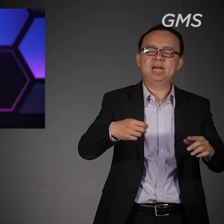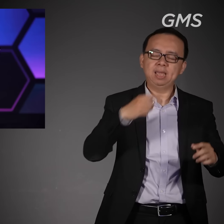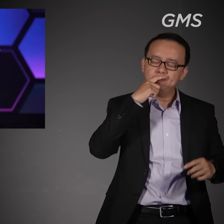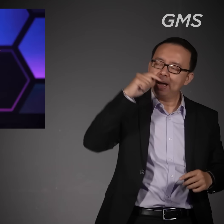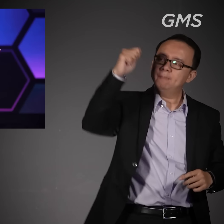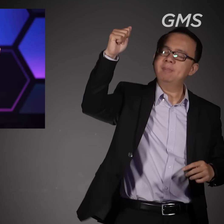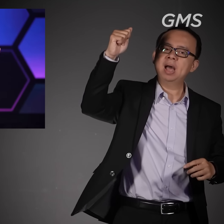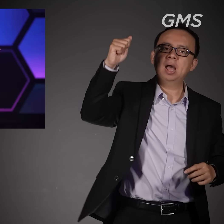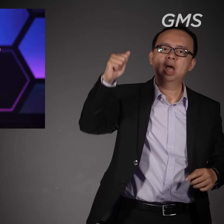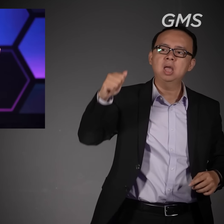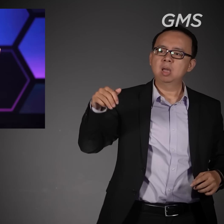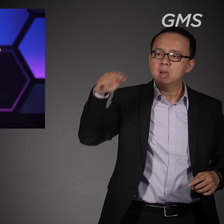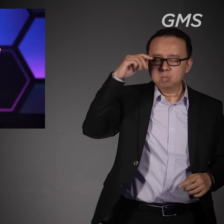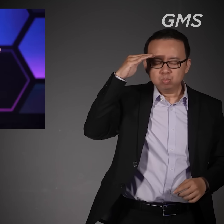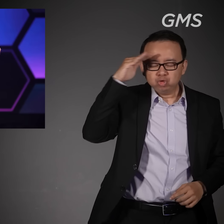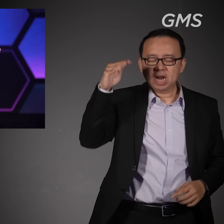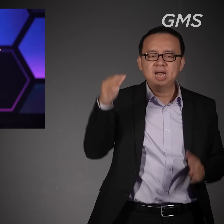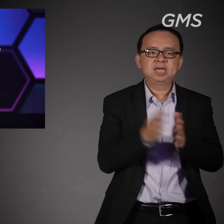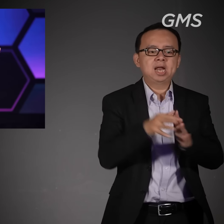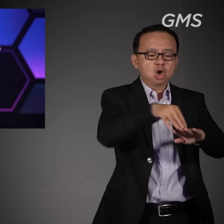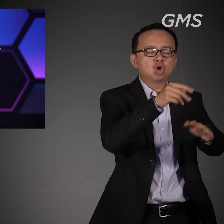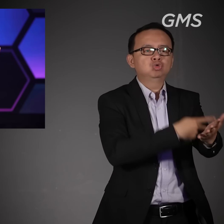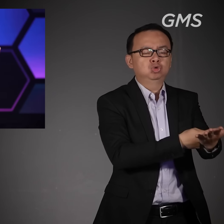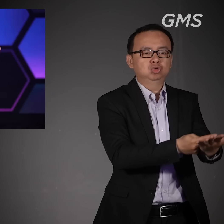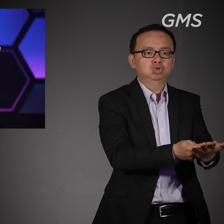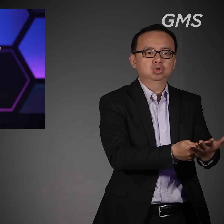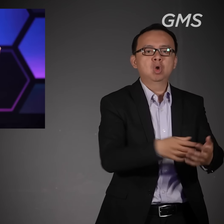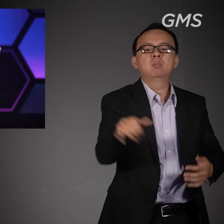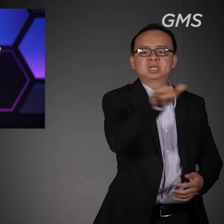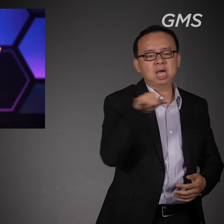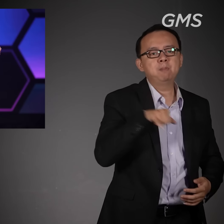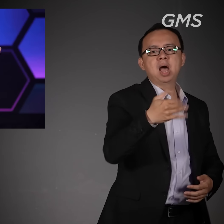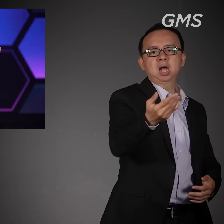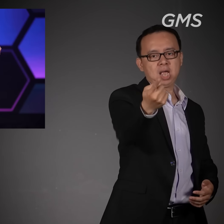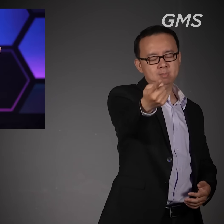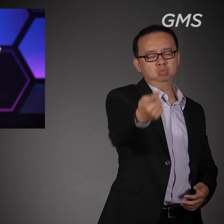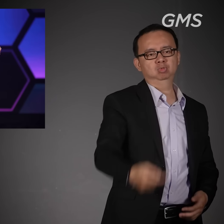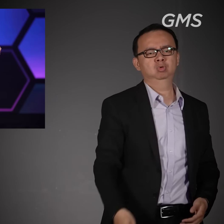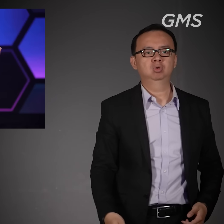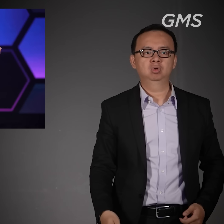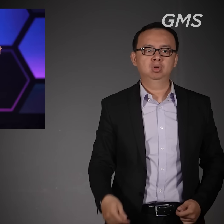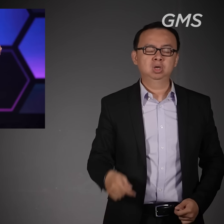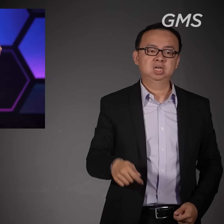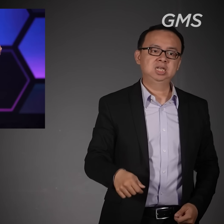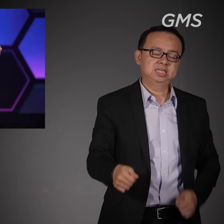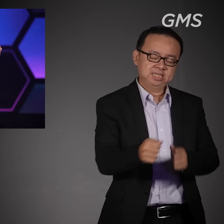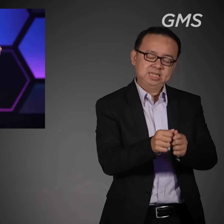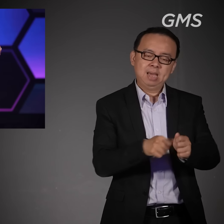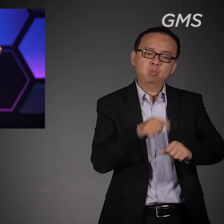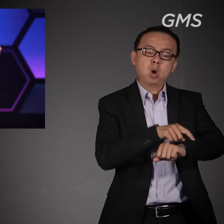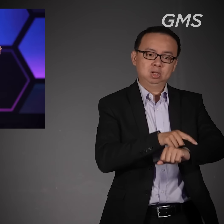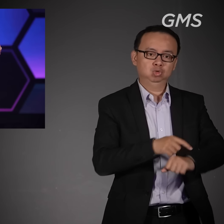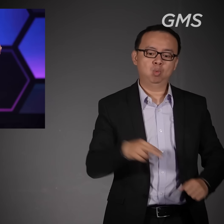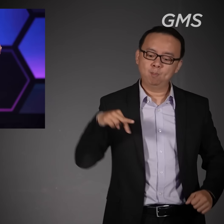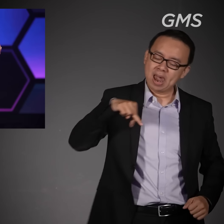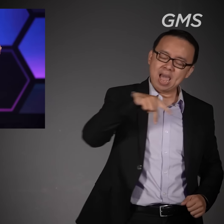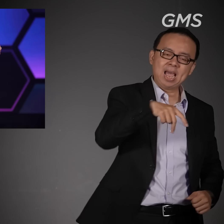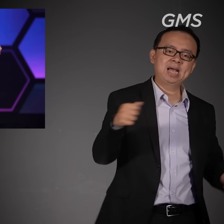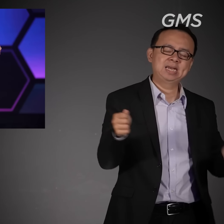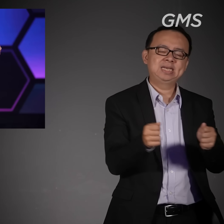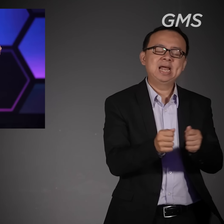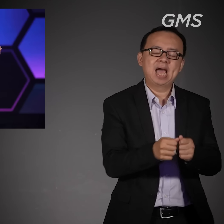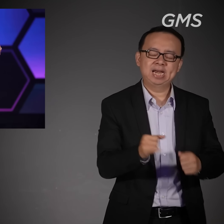Roh Kudus menyertai hidupmu dalam segala sesuatu. Melangkah dengan iman dengan pasti.